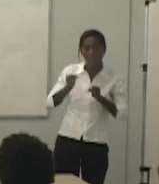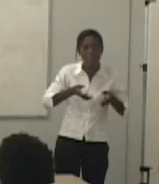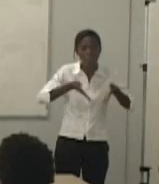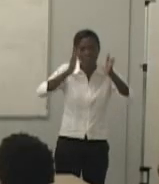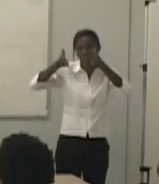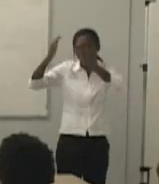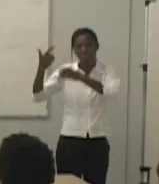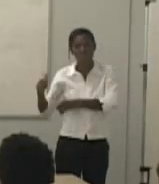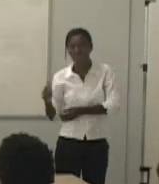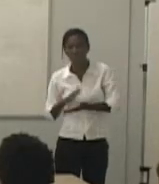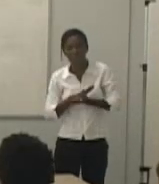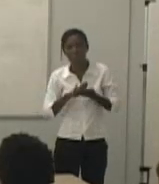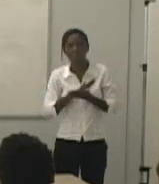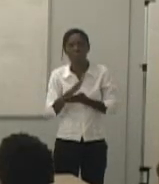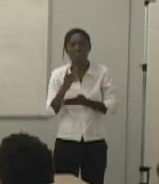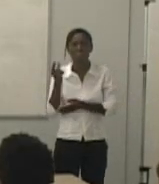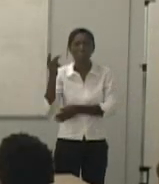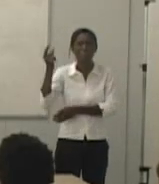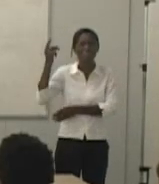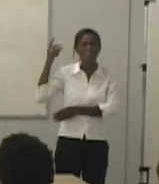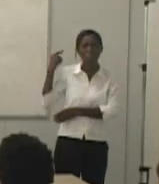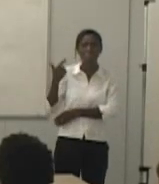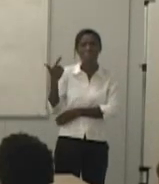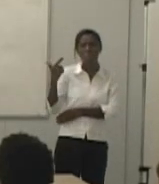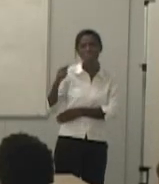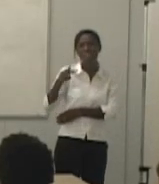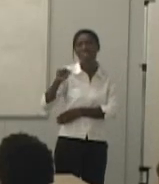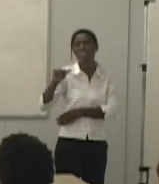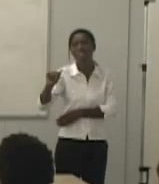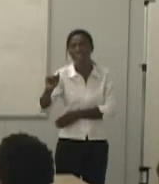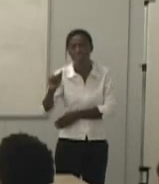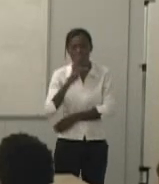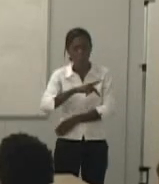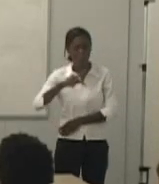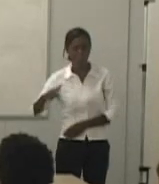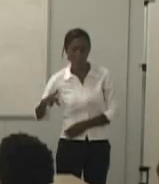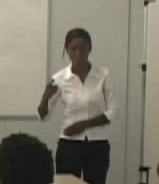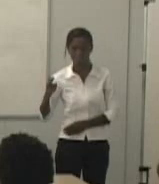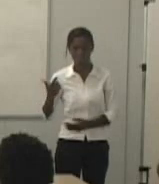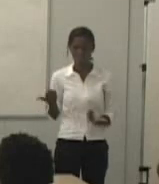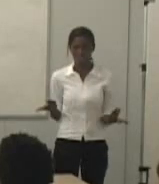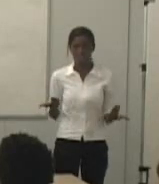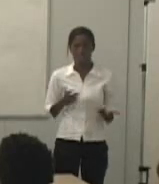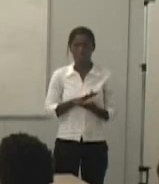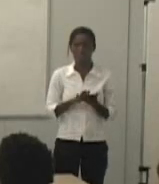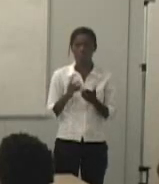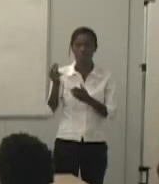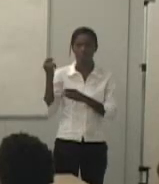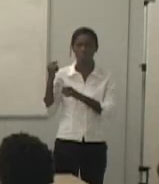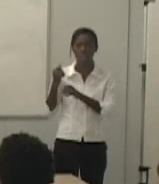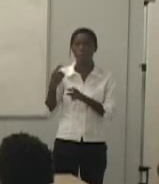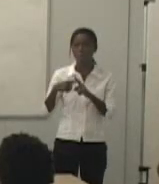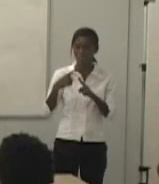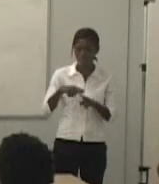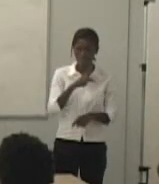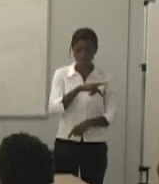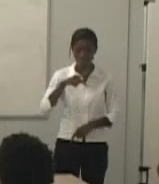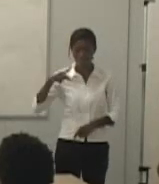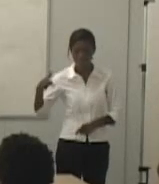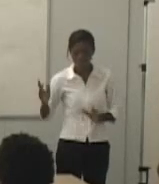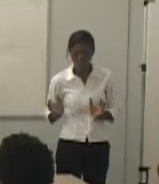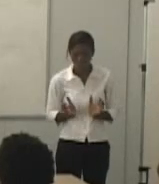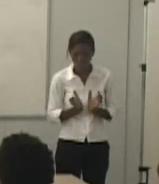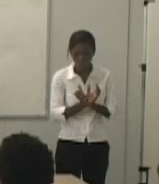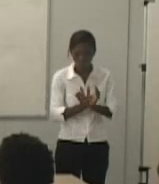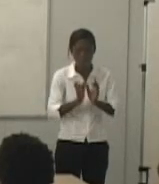não recebia e vagas novas de professores os cargos na realidade o corpo docente da UFRJ